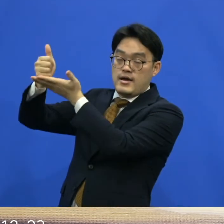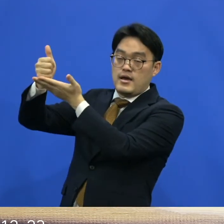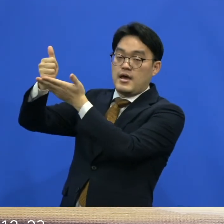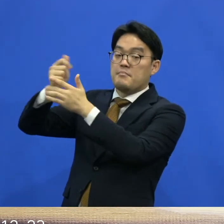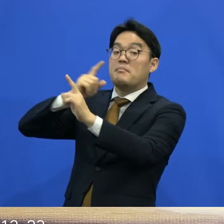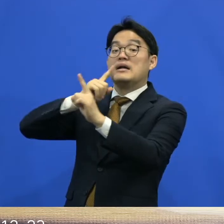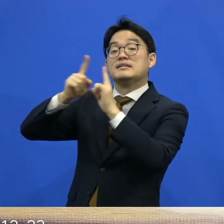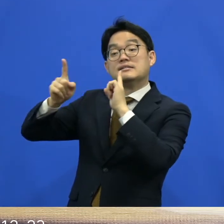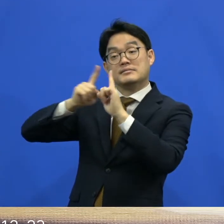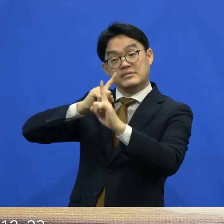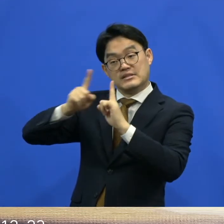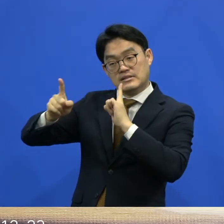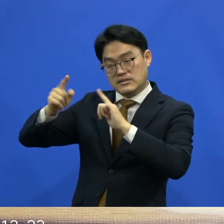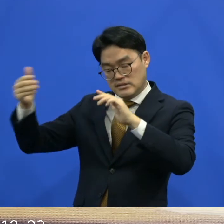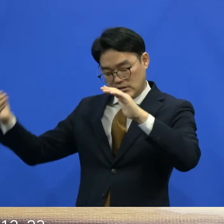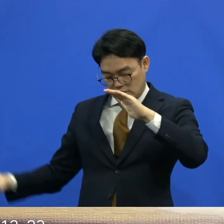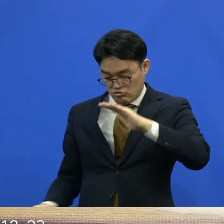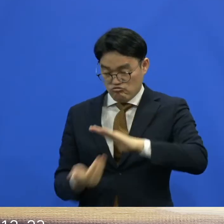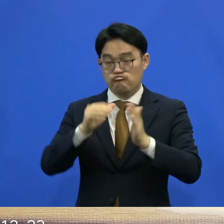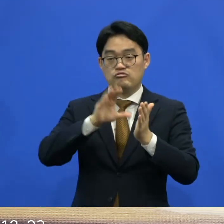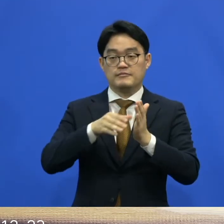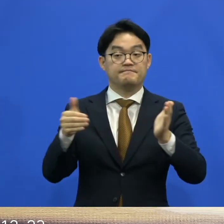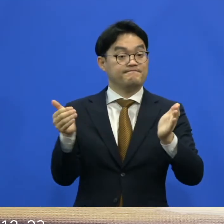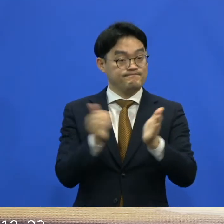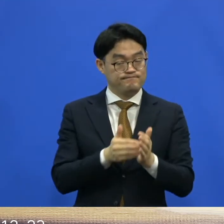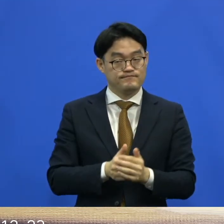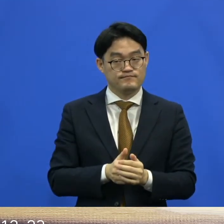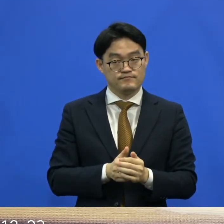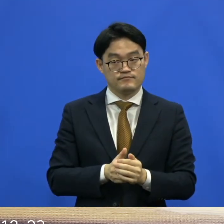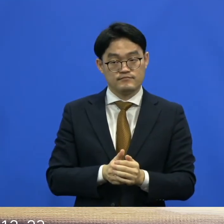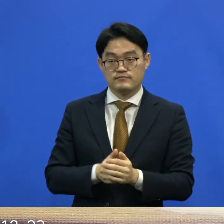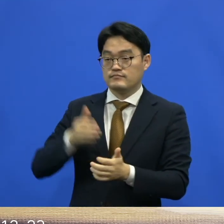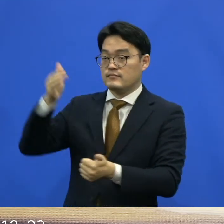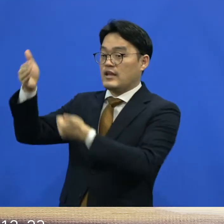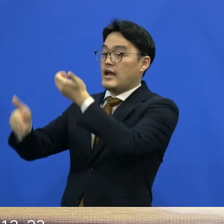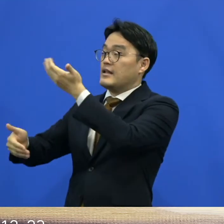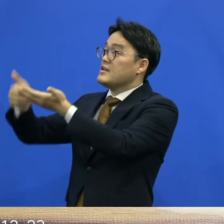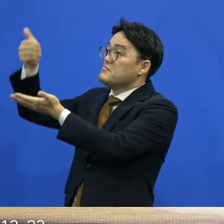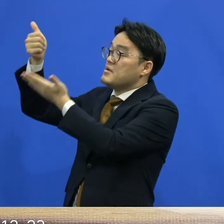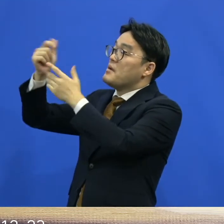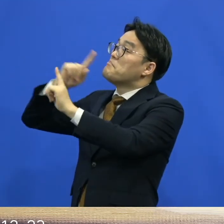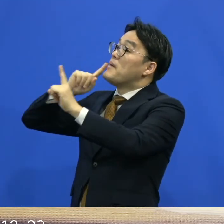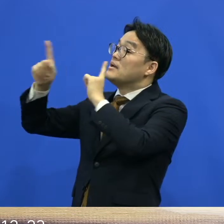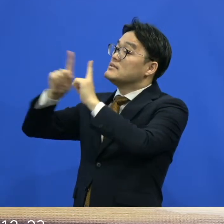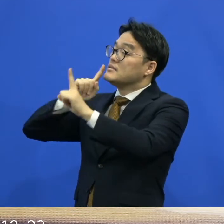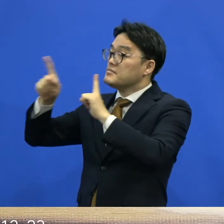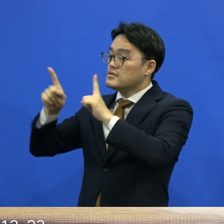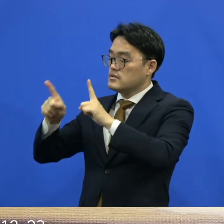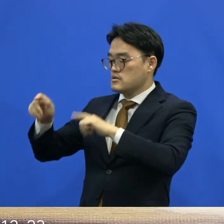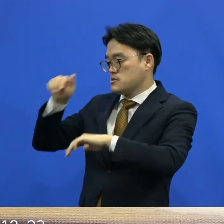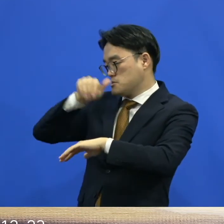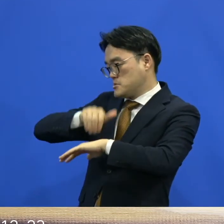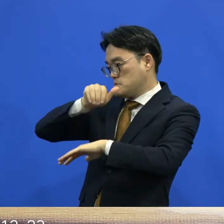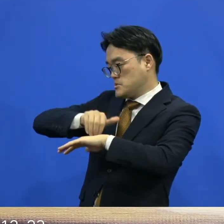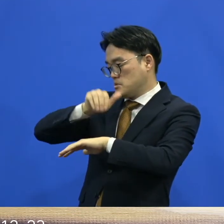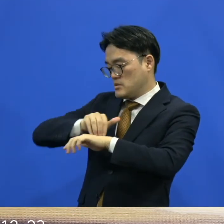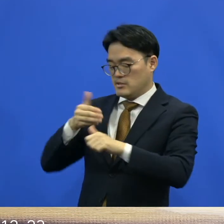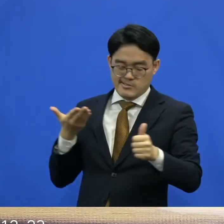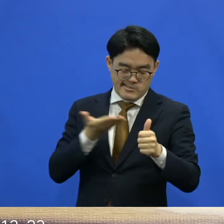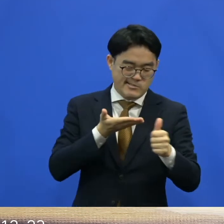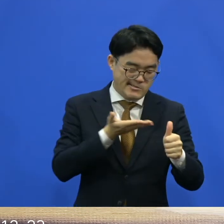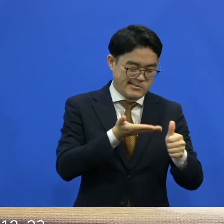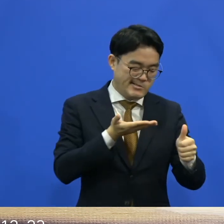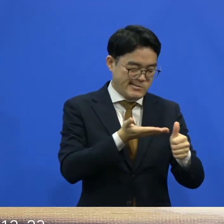때까지라. 그의 말씀이 그를 단련하였다. 여기 중요한 단어가